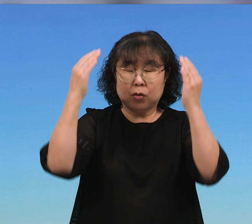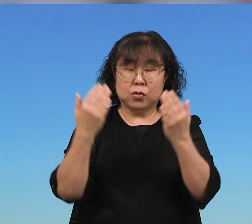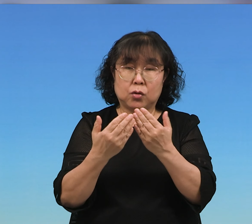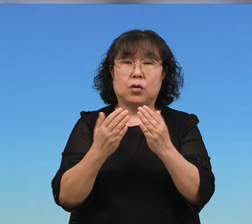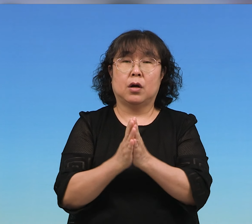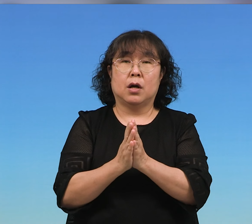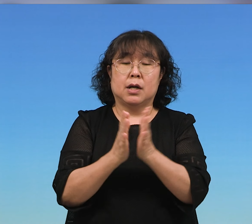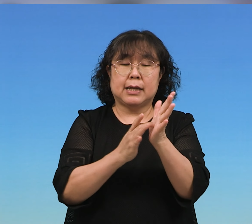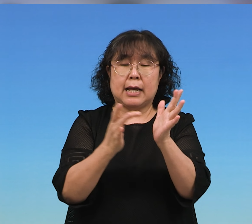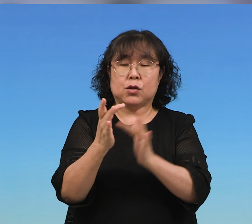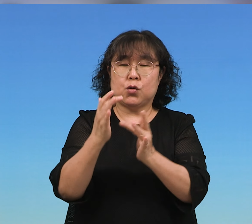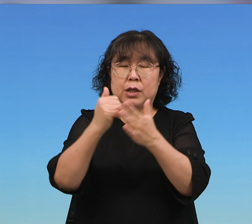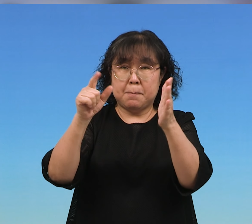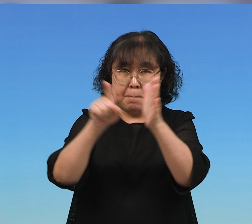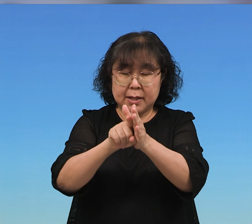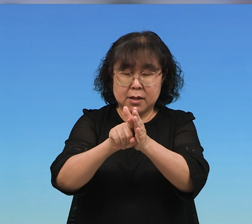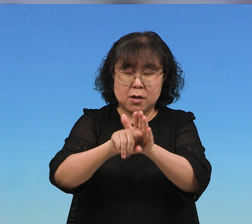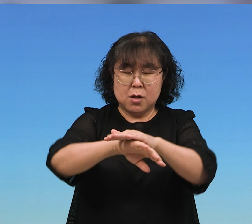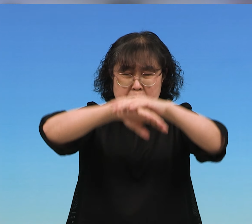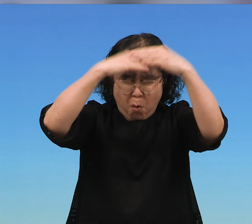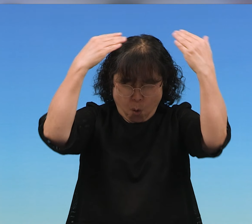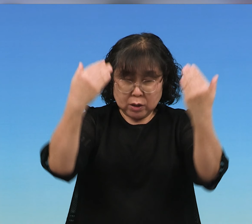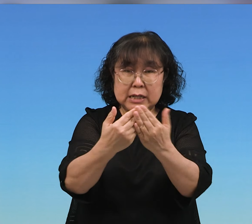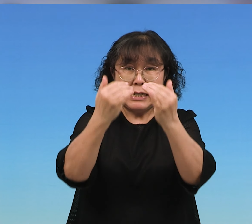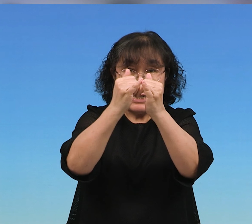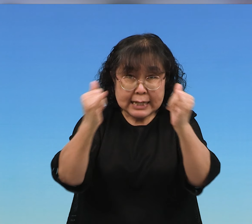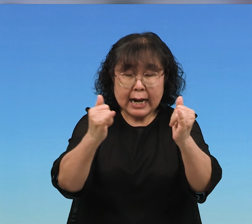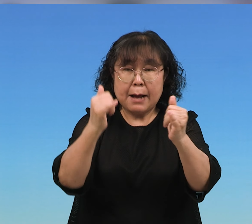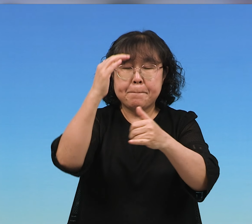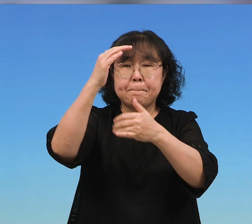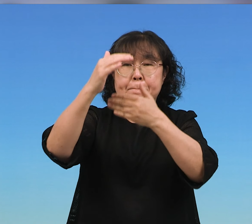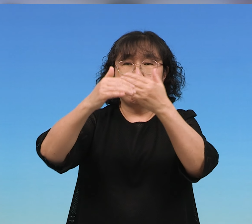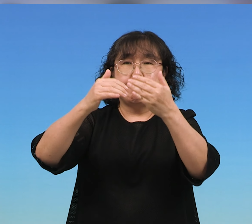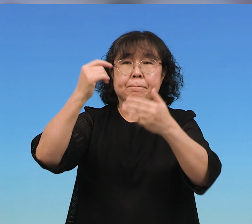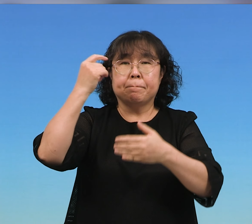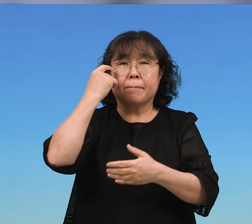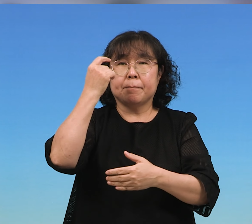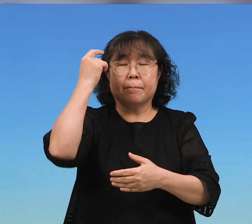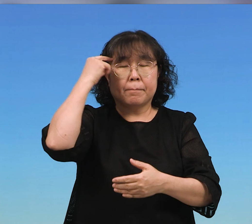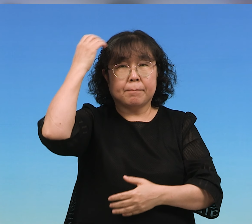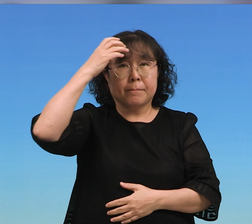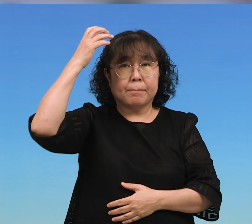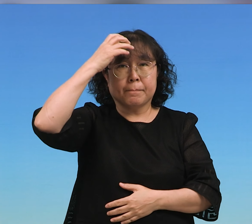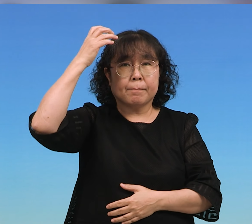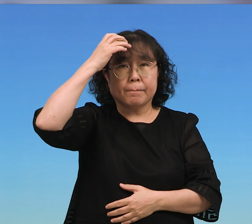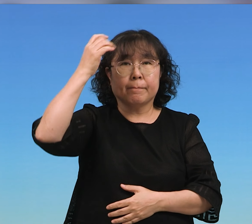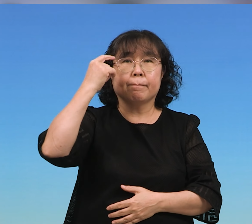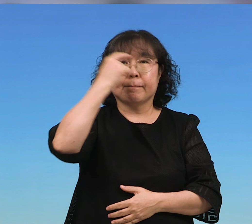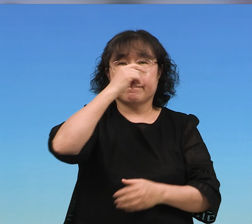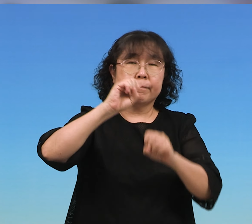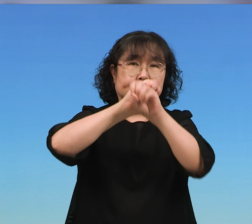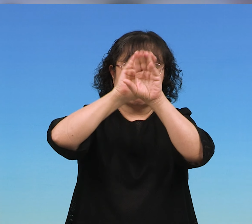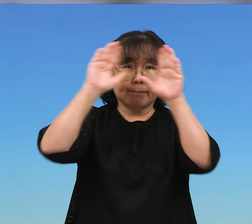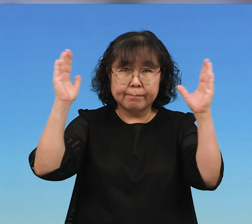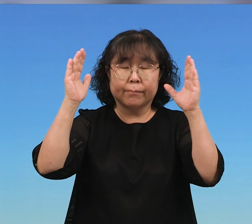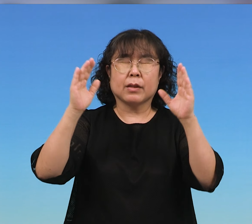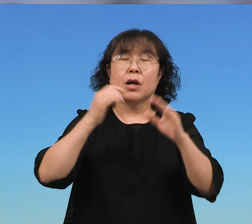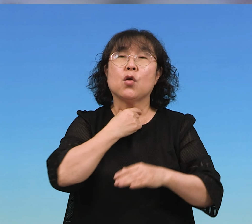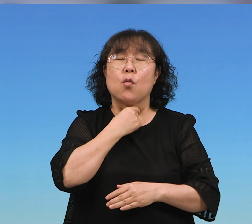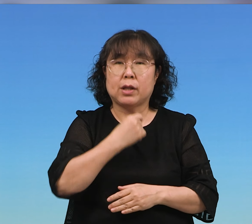믿는 모든 분 하나님 앞에 영안이 열려지는 은혜가 있기를 바랍니다. 이 혼미한 세상에서 한번